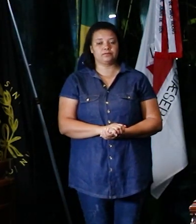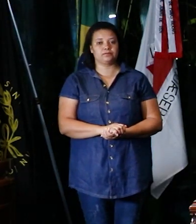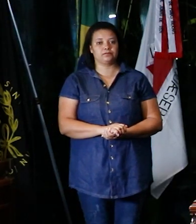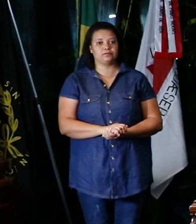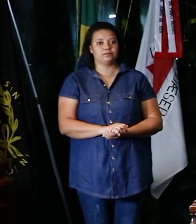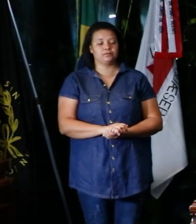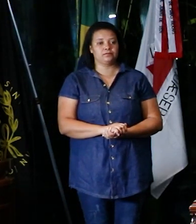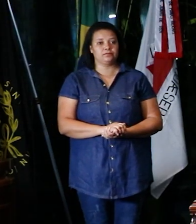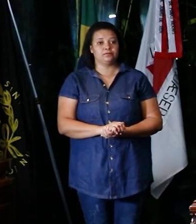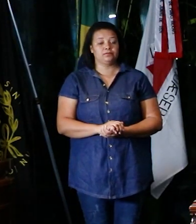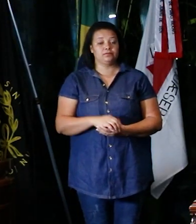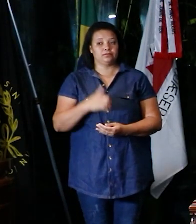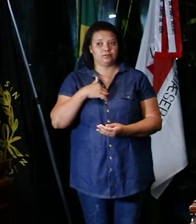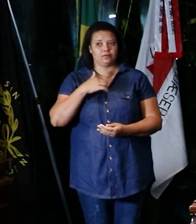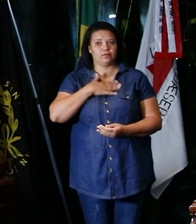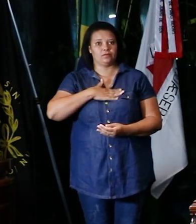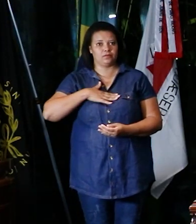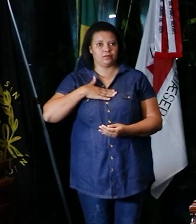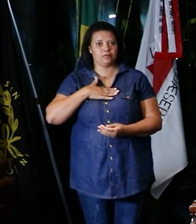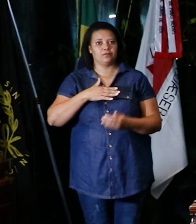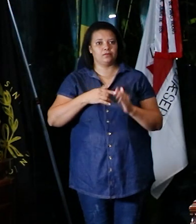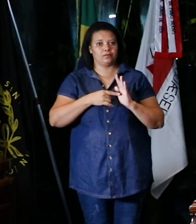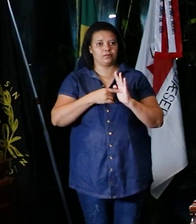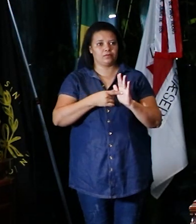de realçar é que,